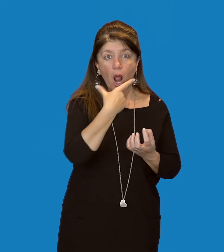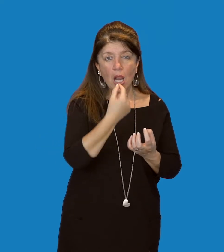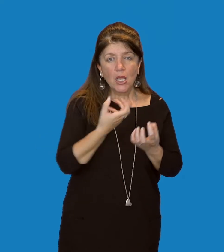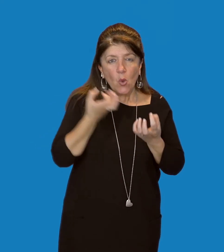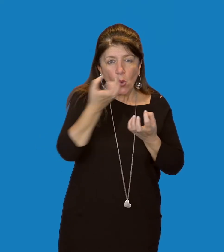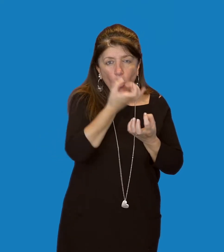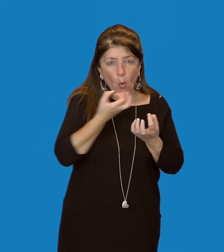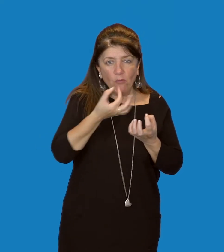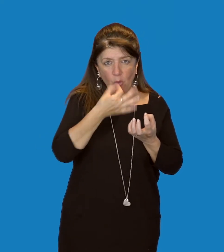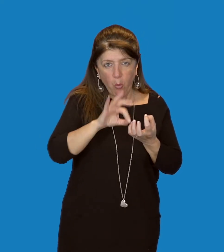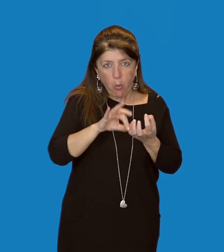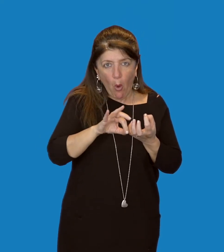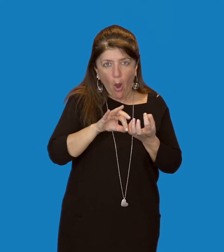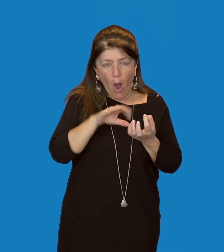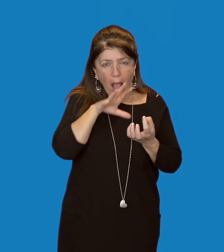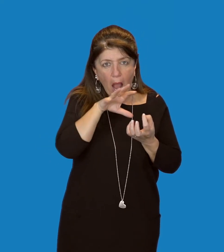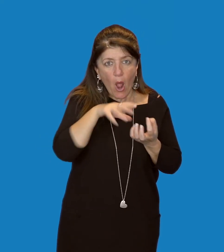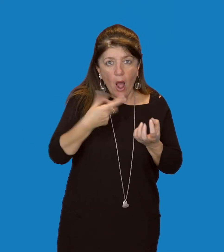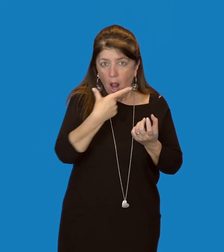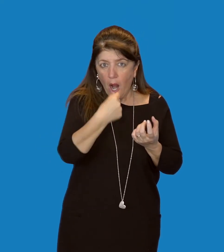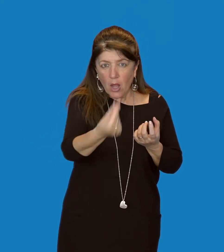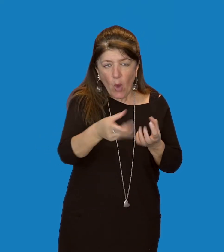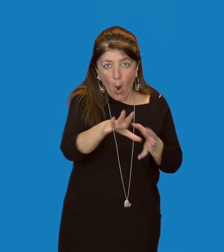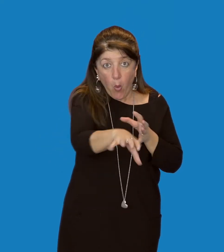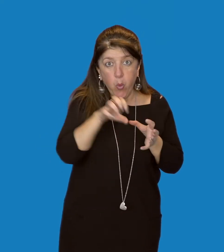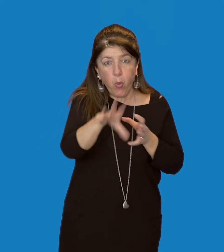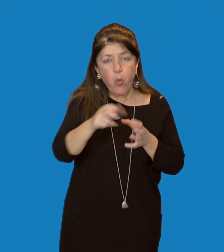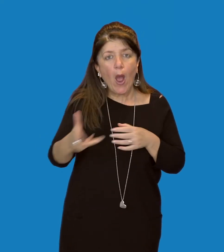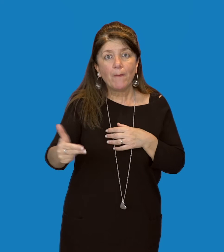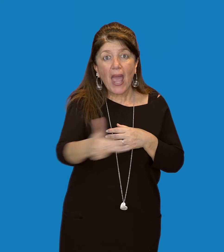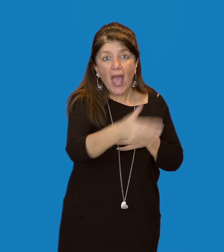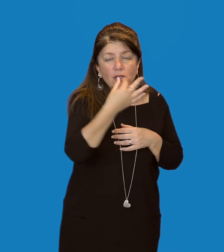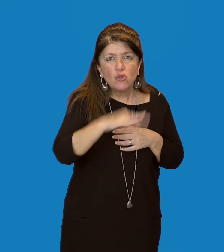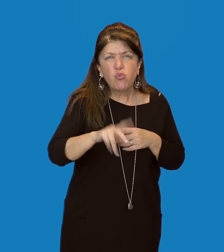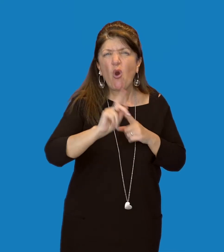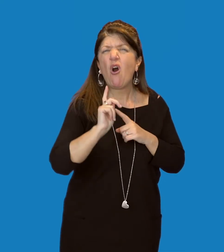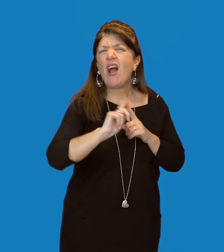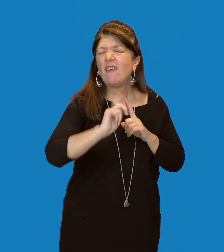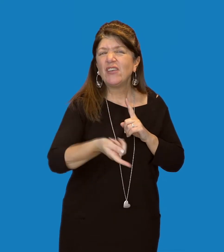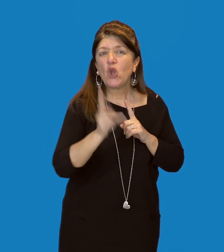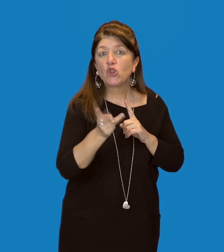pesci anche se nella sua bocca ve ne sono già altri sino a 12 circa